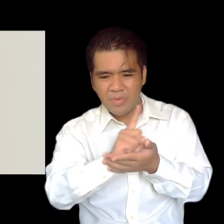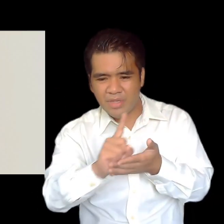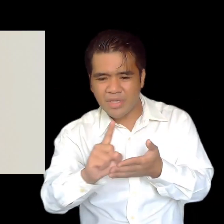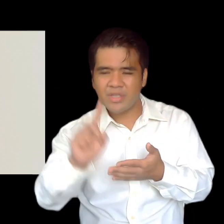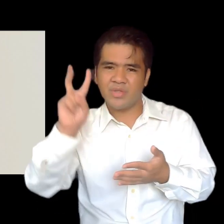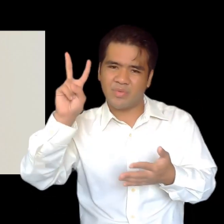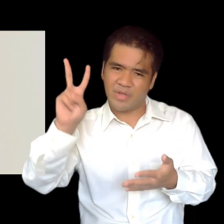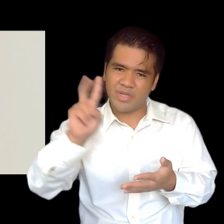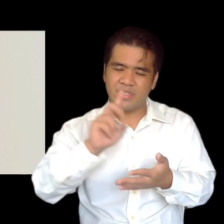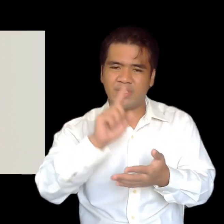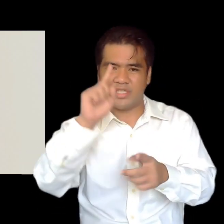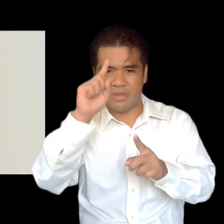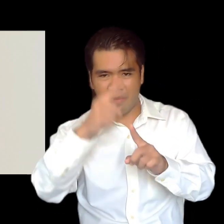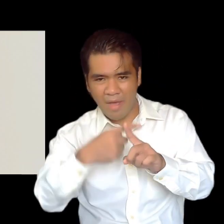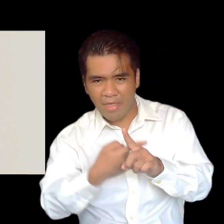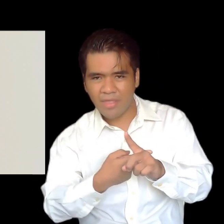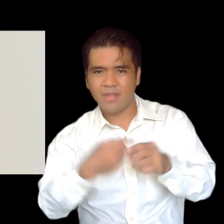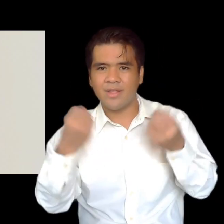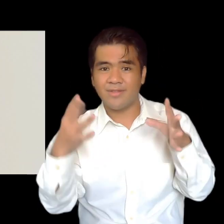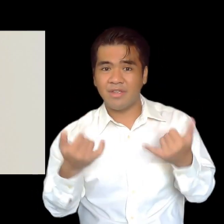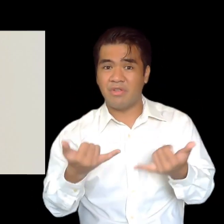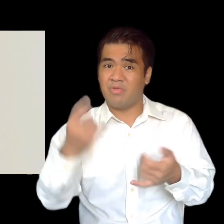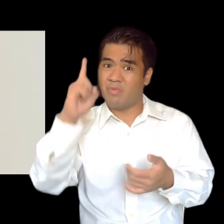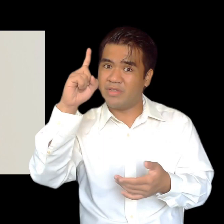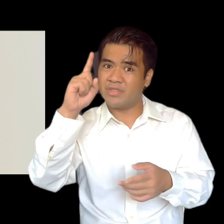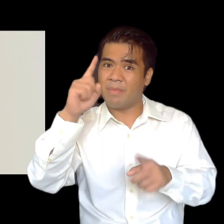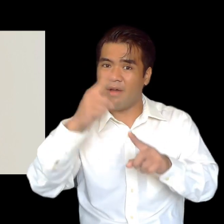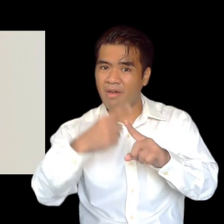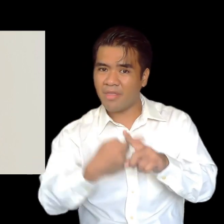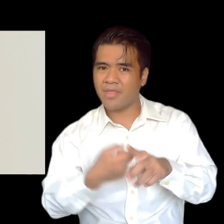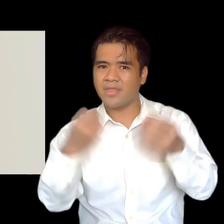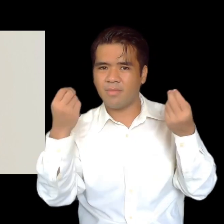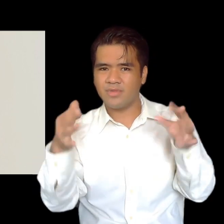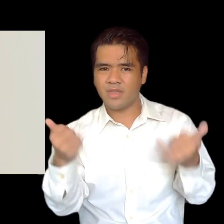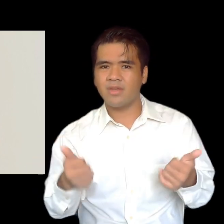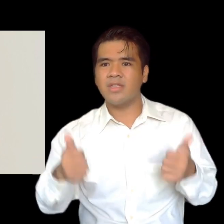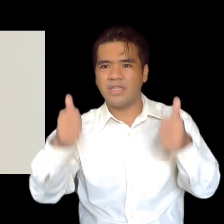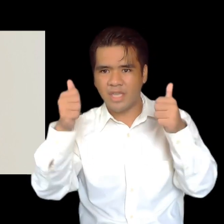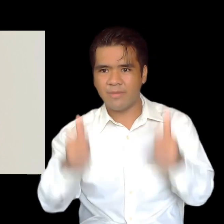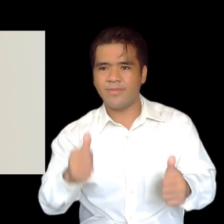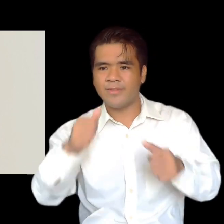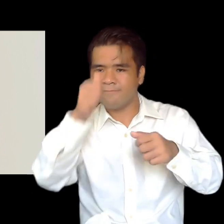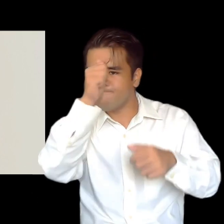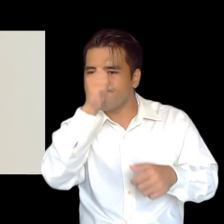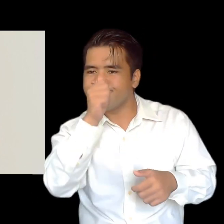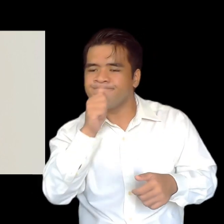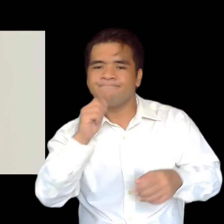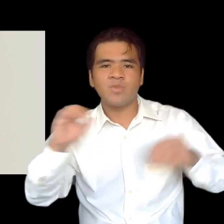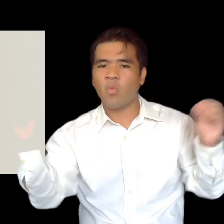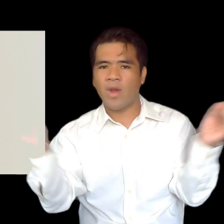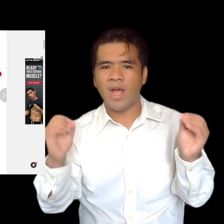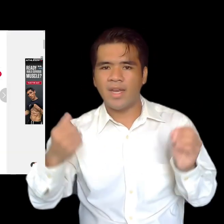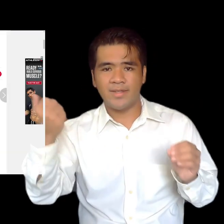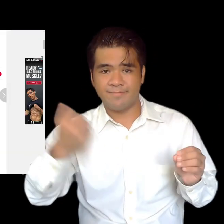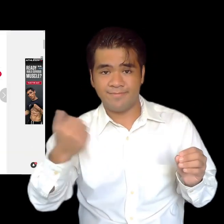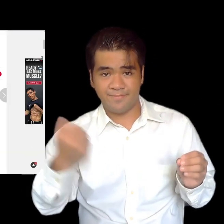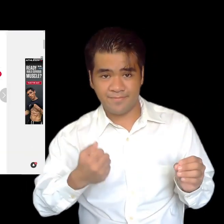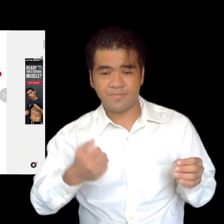week o twice a month hanggang sa maging once a month na lang at makayanan mo na ang consecutive months na NoFap.